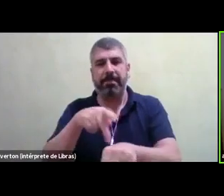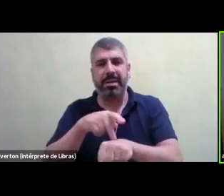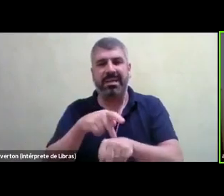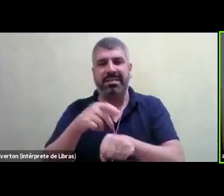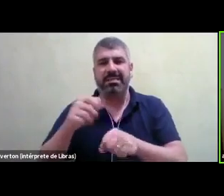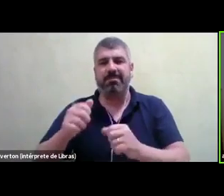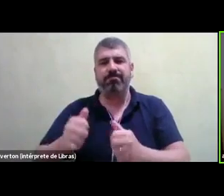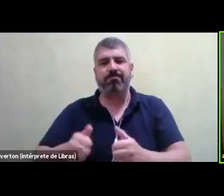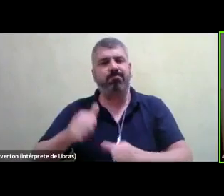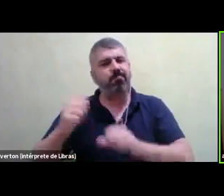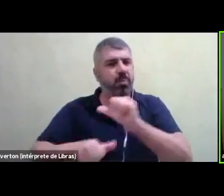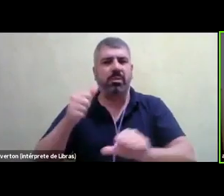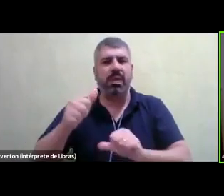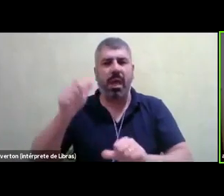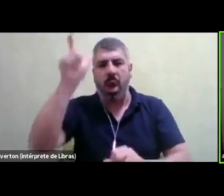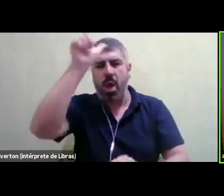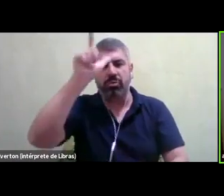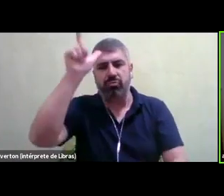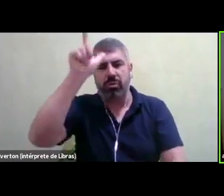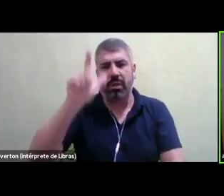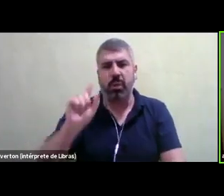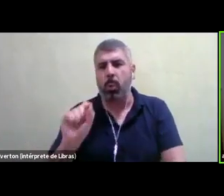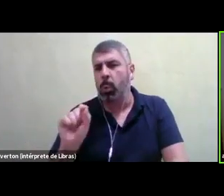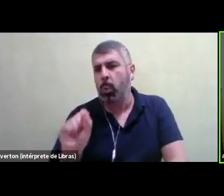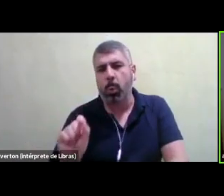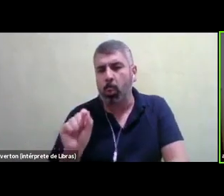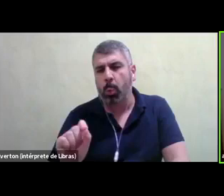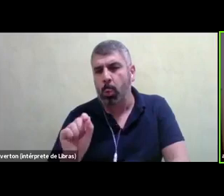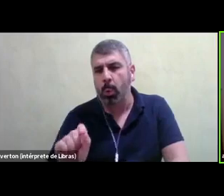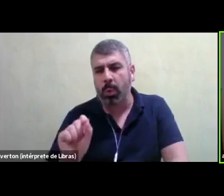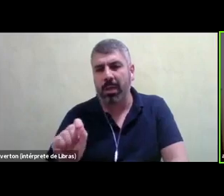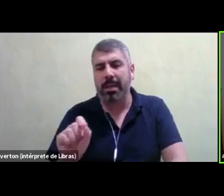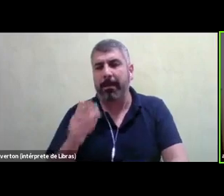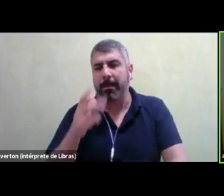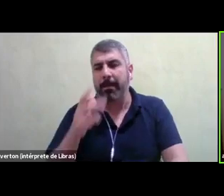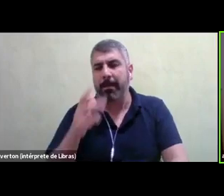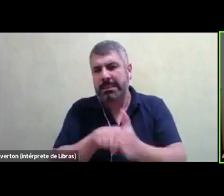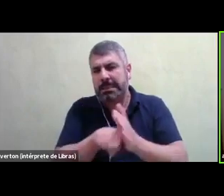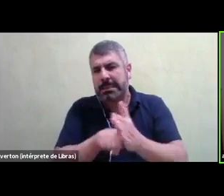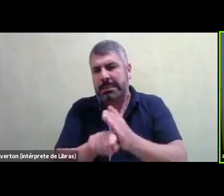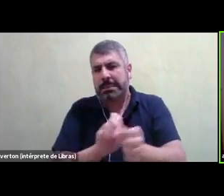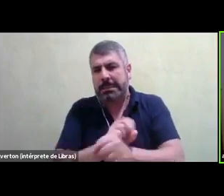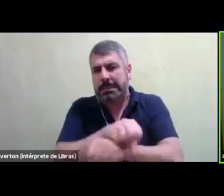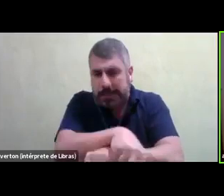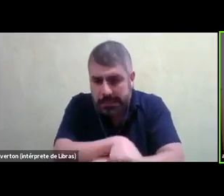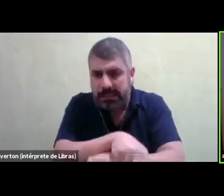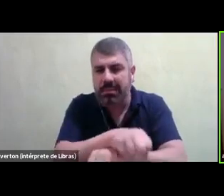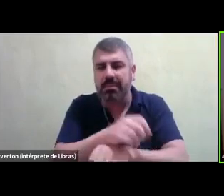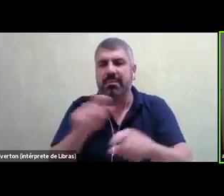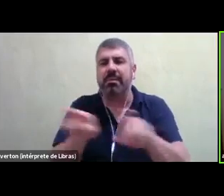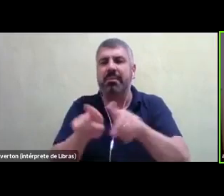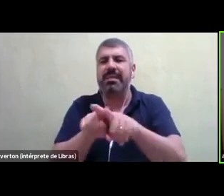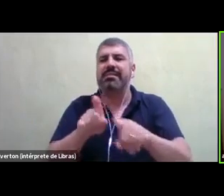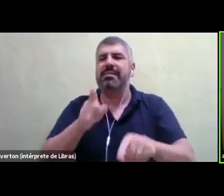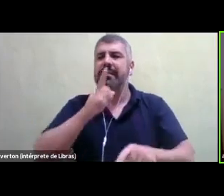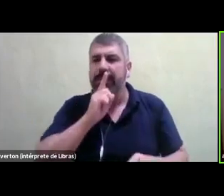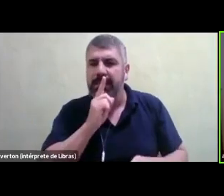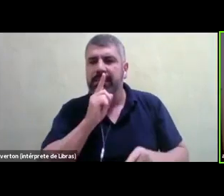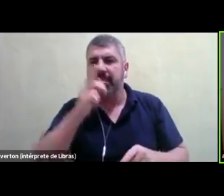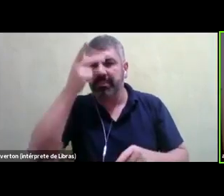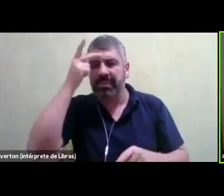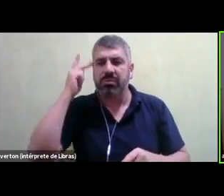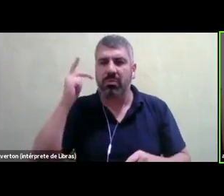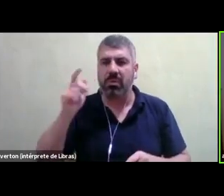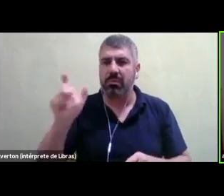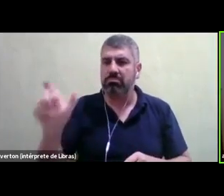a lógica, né? Dessa exploração e desse silenciamento do outro. que